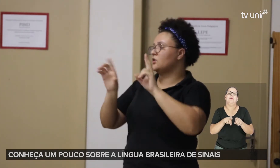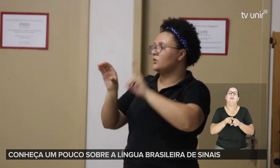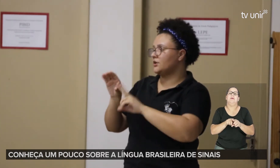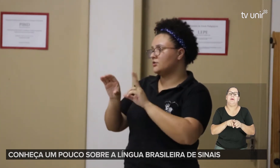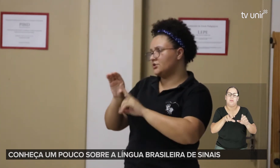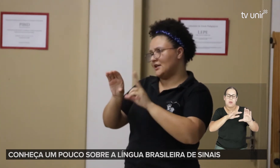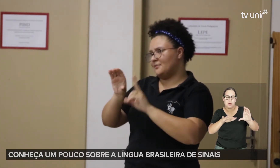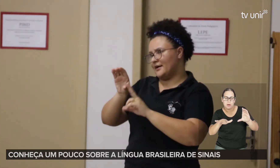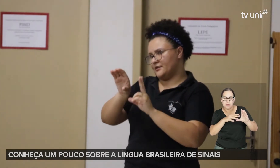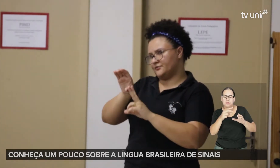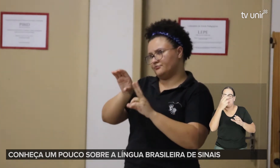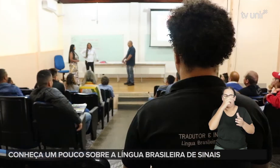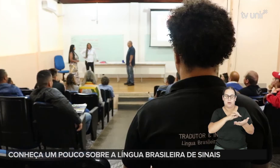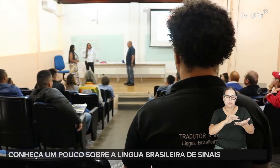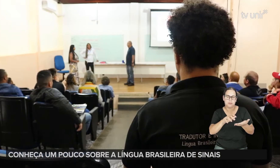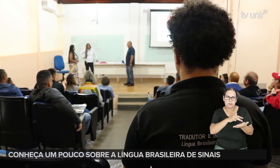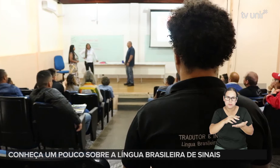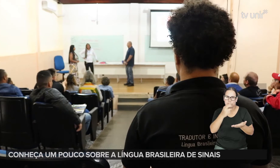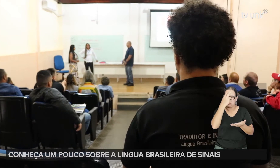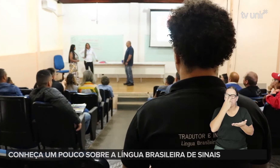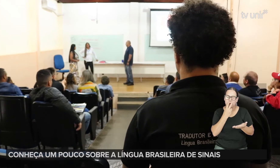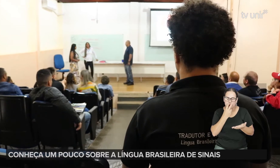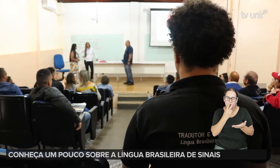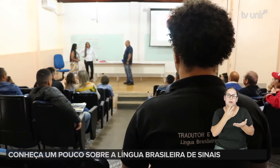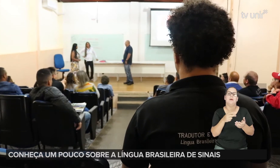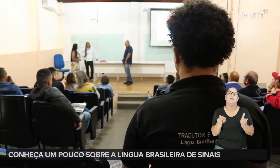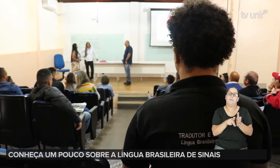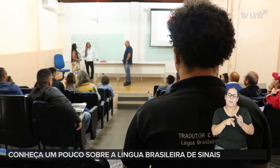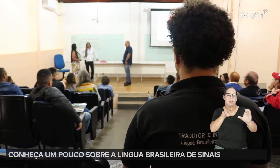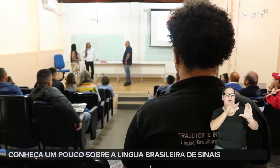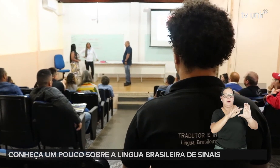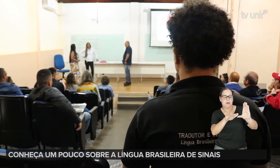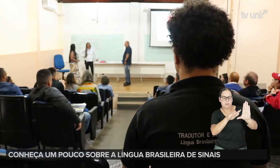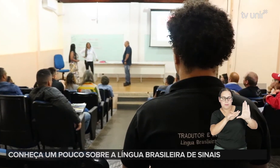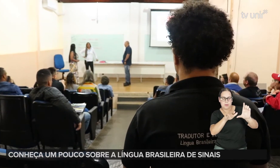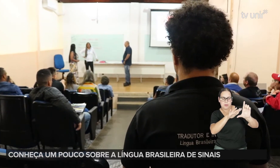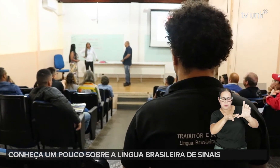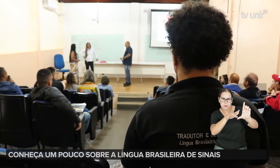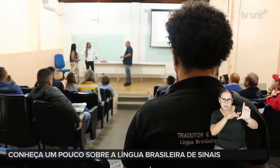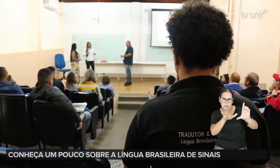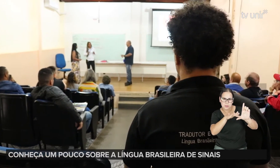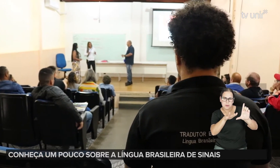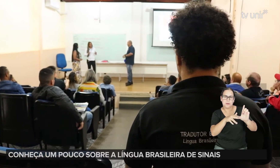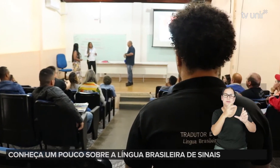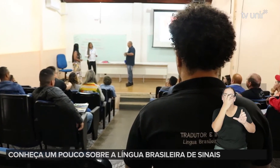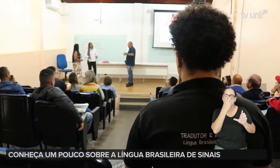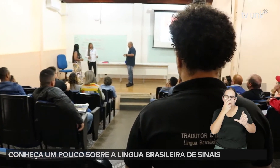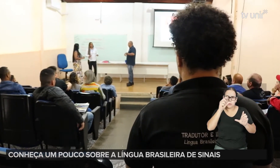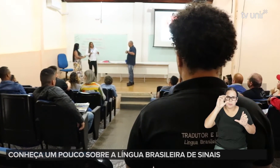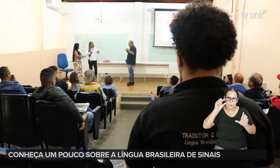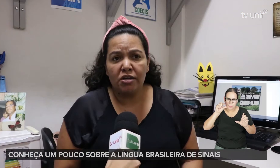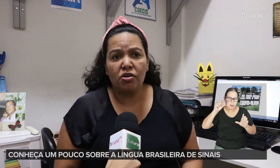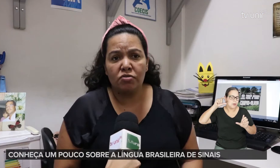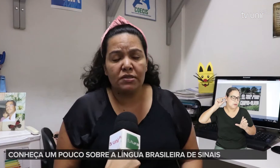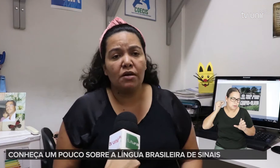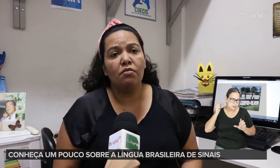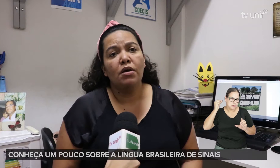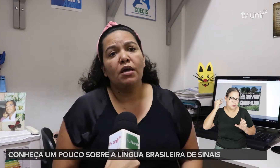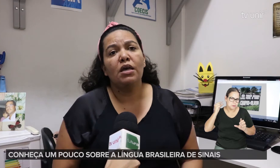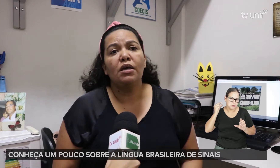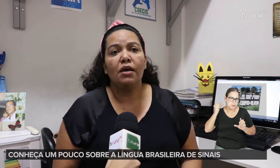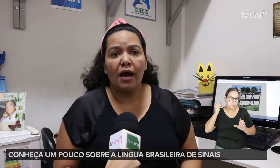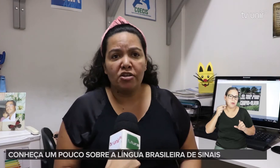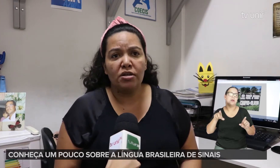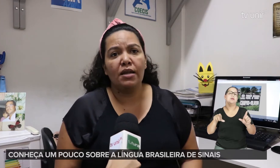três níveis: a audiodescrição para pessoas cegas, a legenda, né, para pessoas com deficiência auditiva ou com baixa